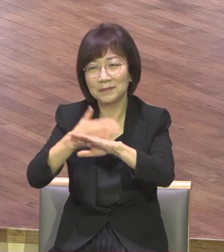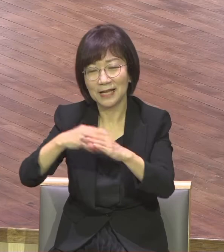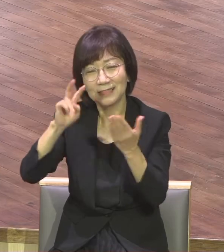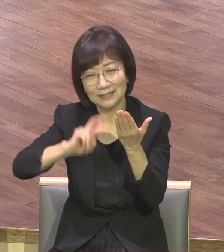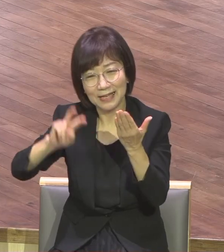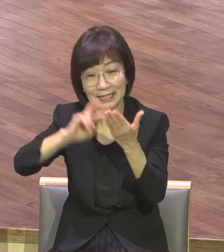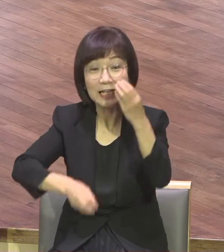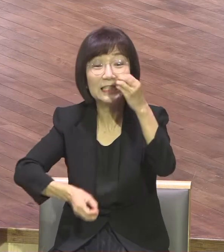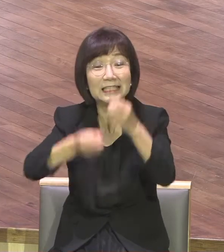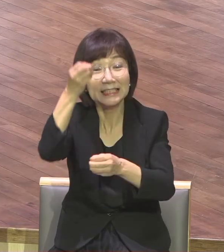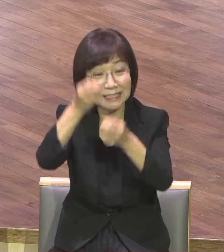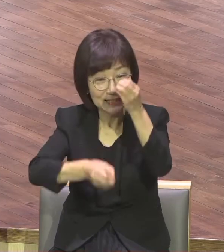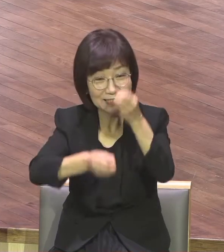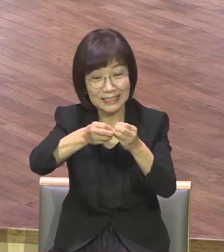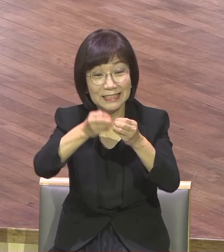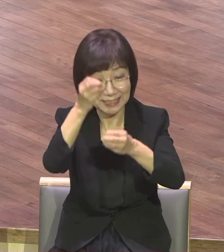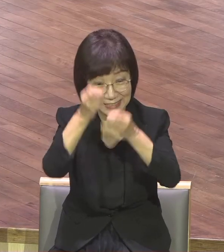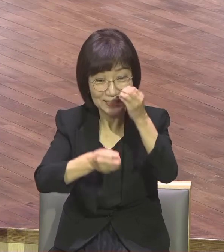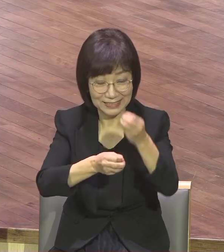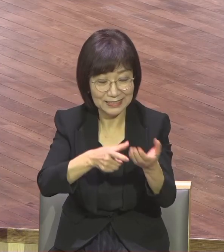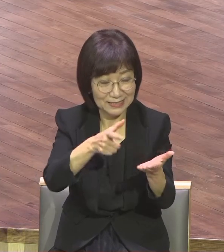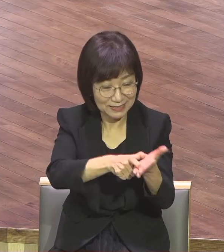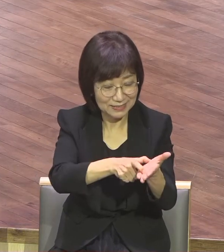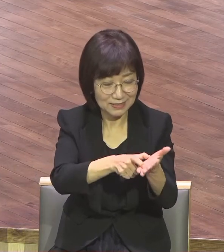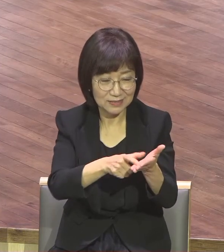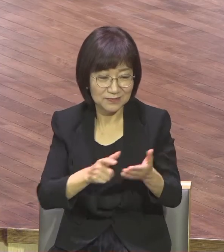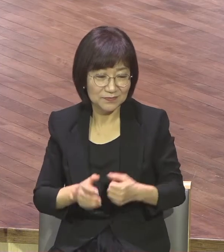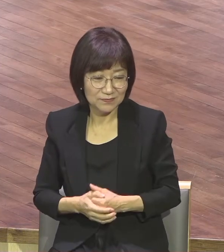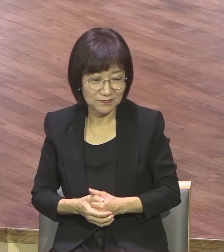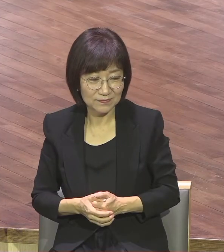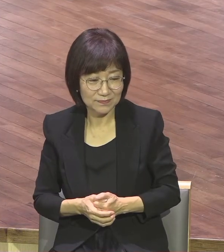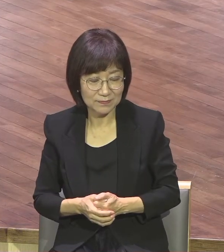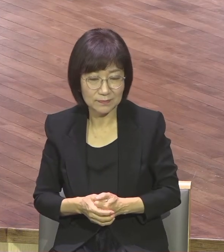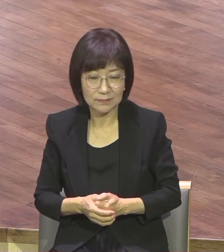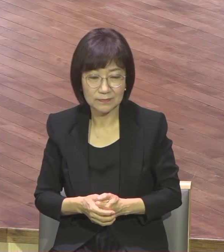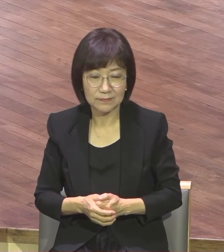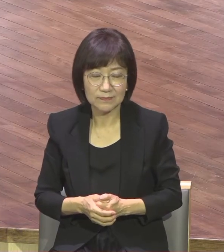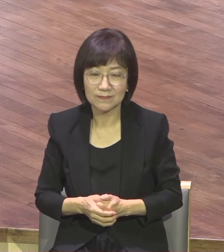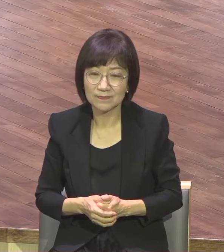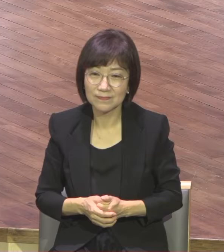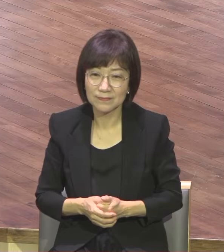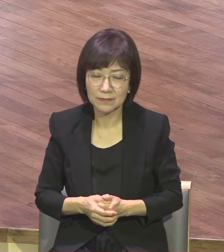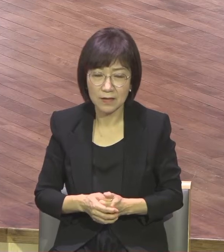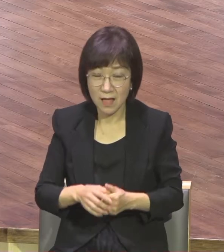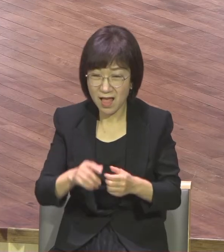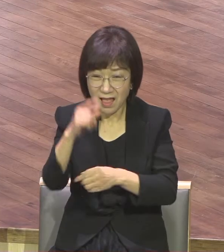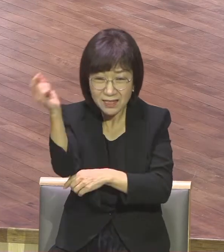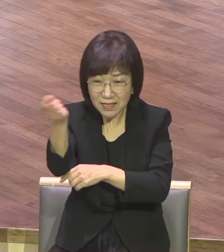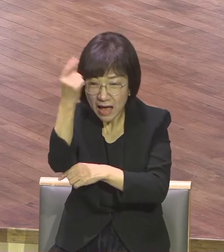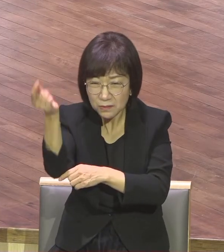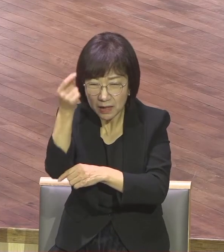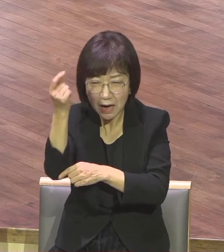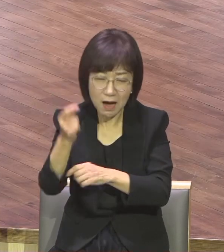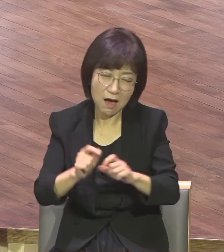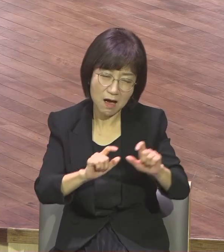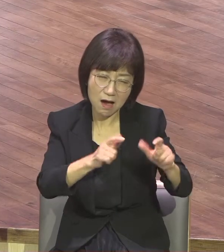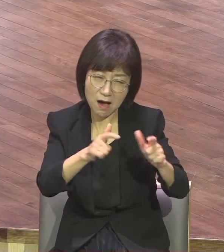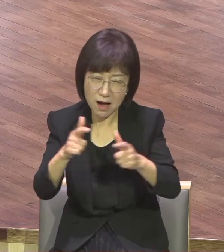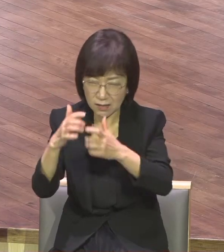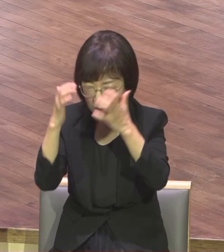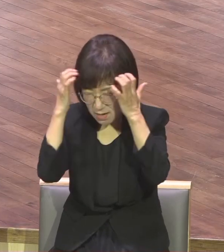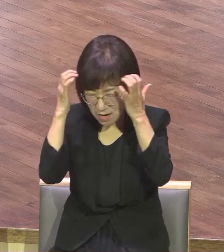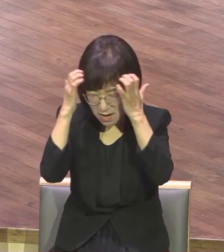시다 그렇게 말합니다. 무엇보다도 다양한 고난과 역경 그